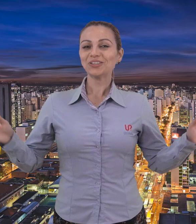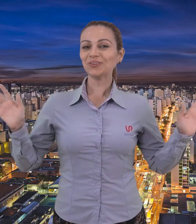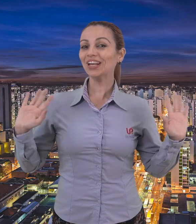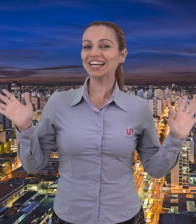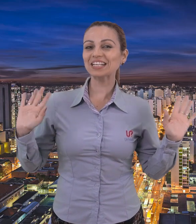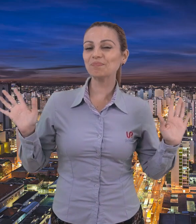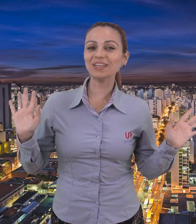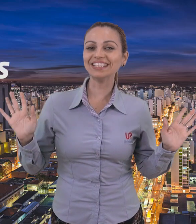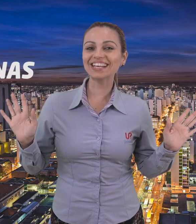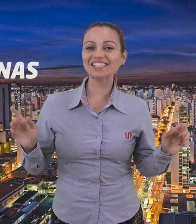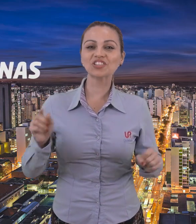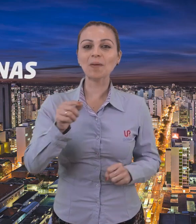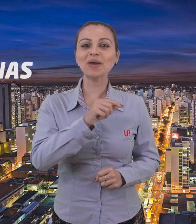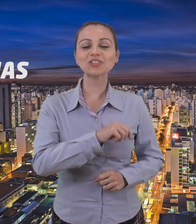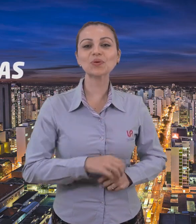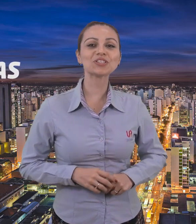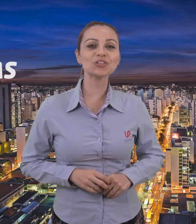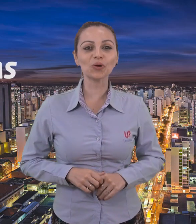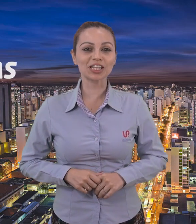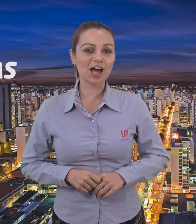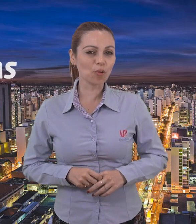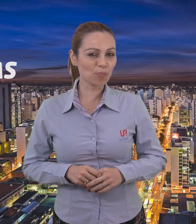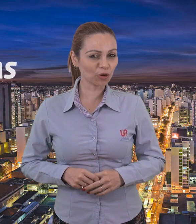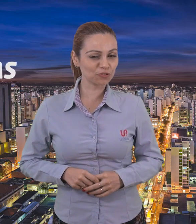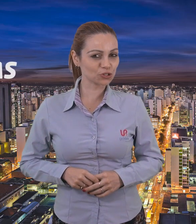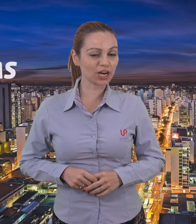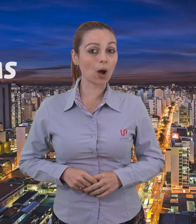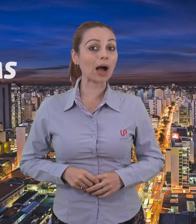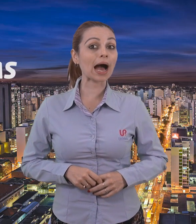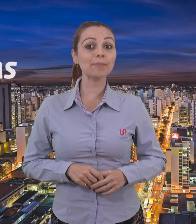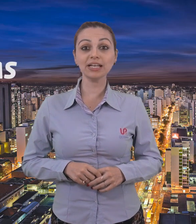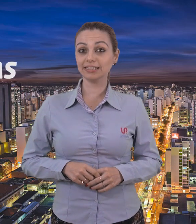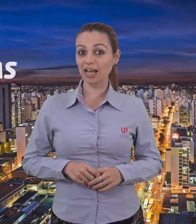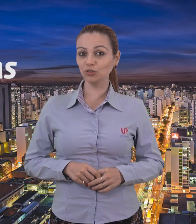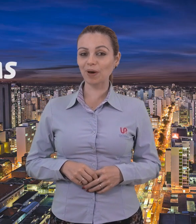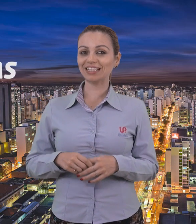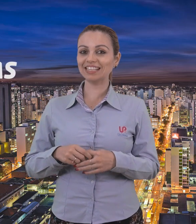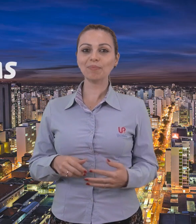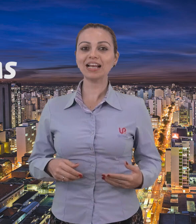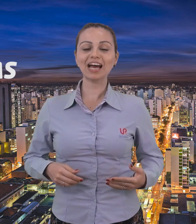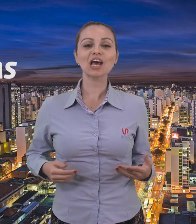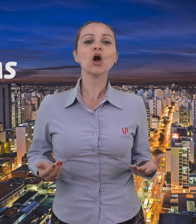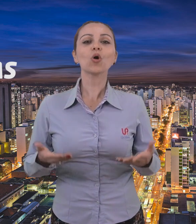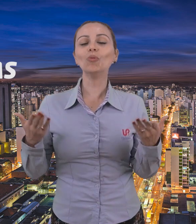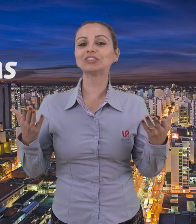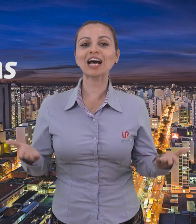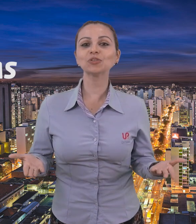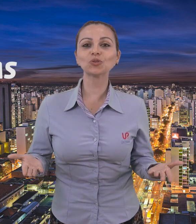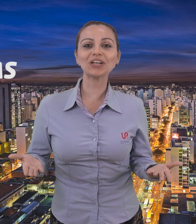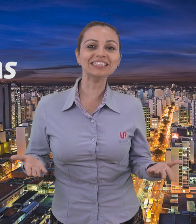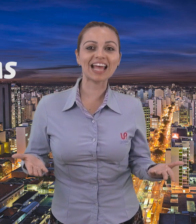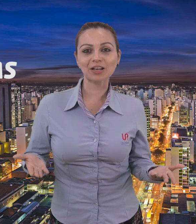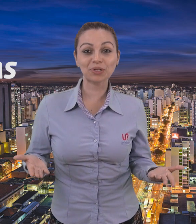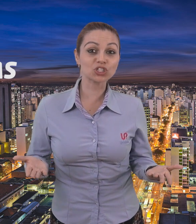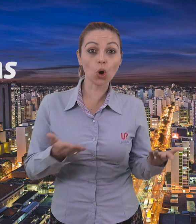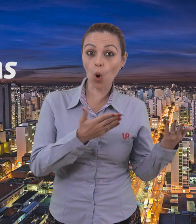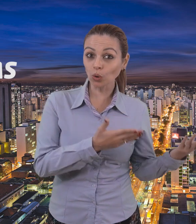Olá, Campinas! Já pensou em se tornar um profissional habilitado para trabalhar como tradutor, intérprete ou